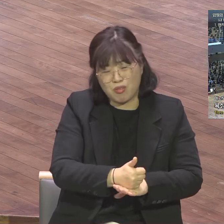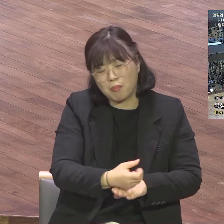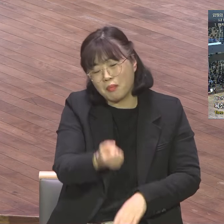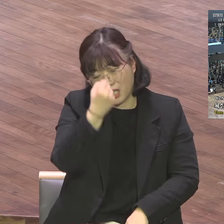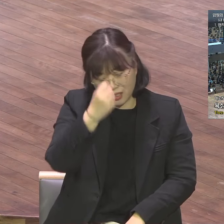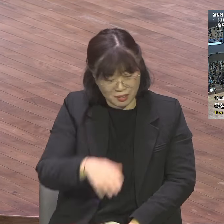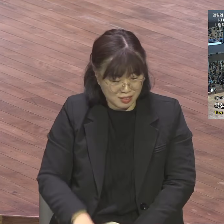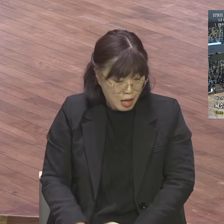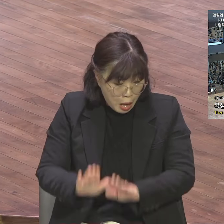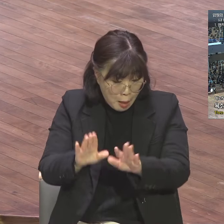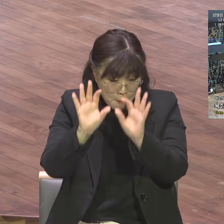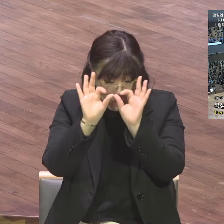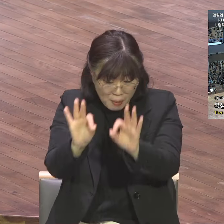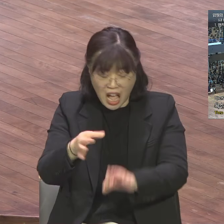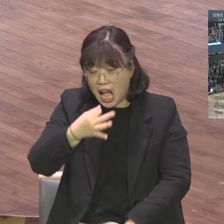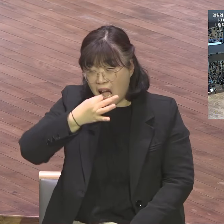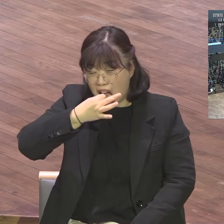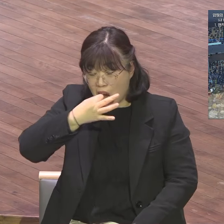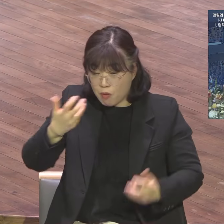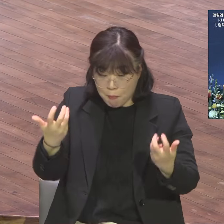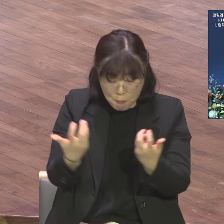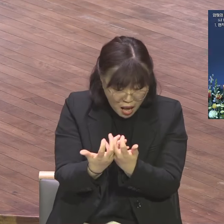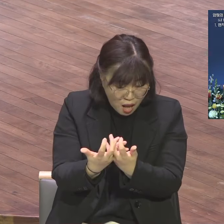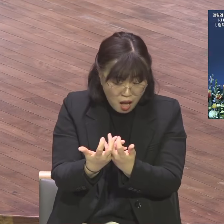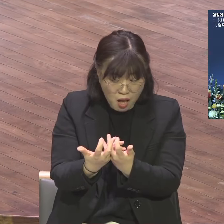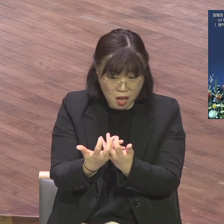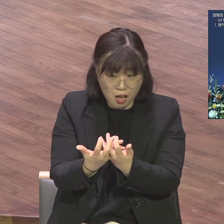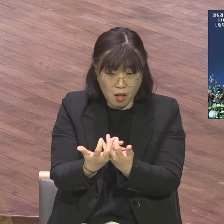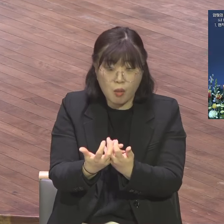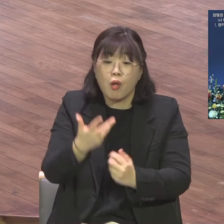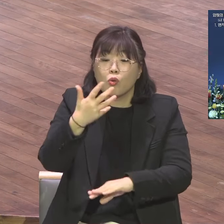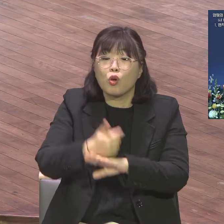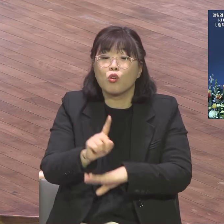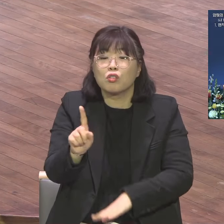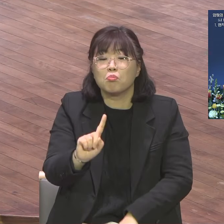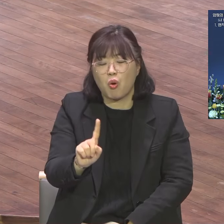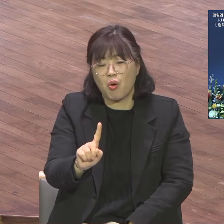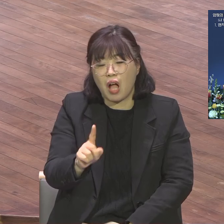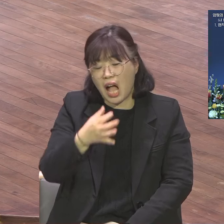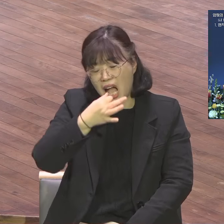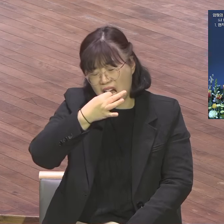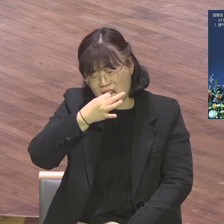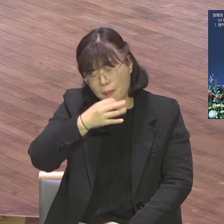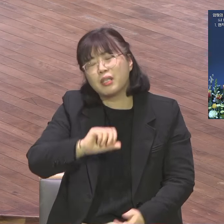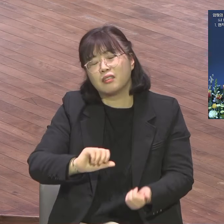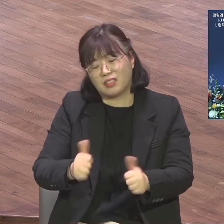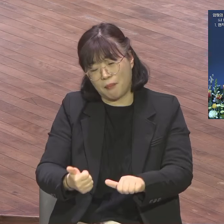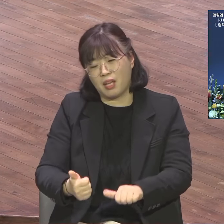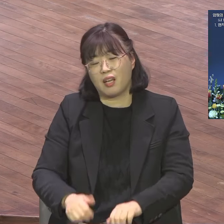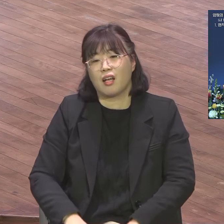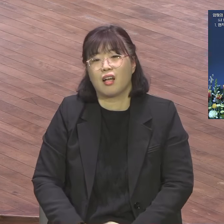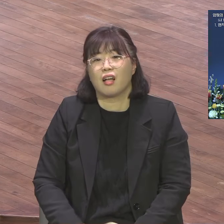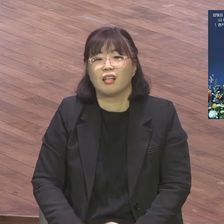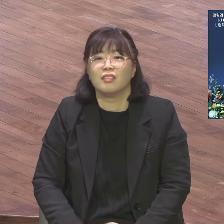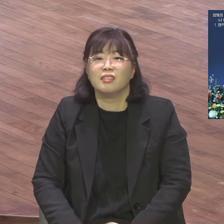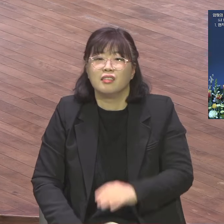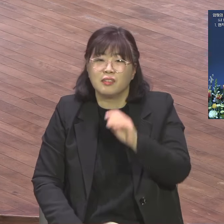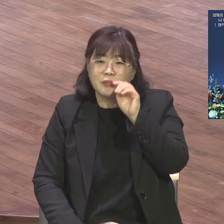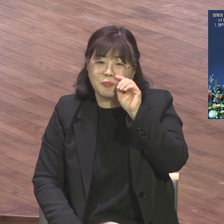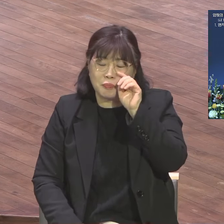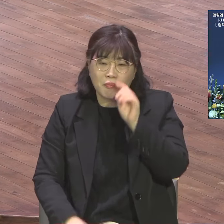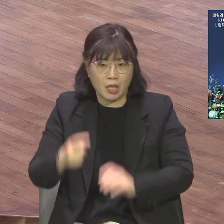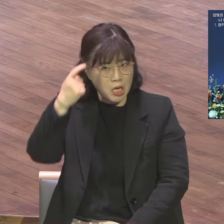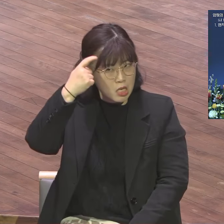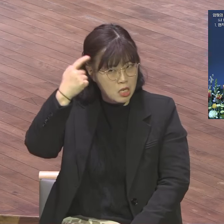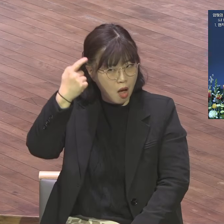지 사망을 난다 그랬잖아요. 자, 그래서 다윗은 오늘 본문을 통해서 영적 지각력이 있는 삶을 살기 위해서는